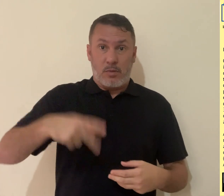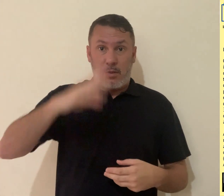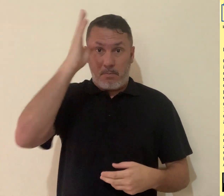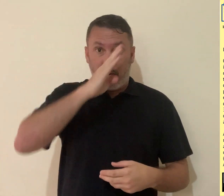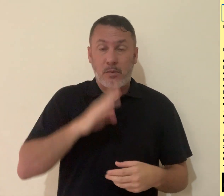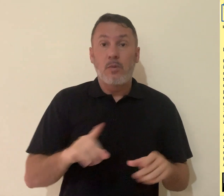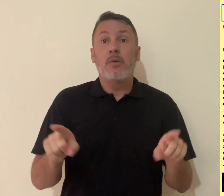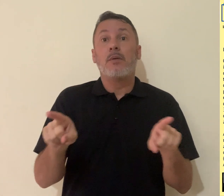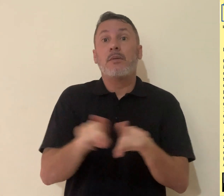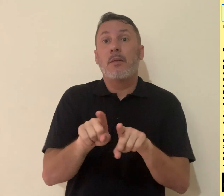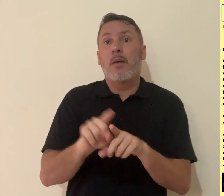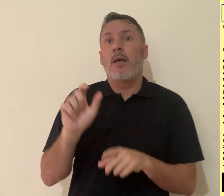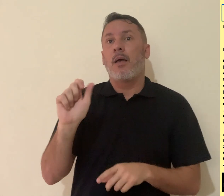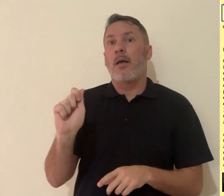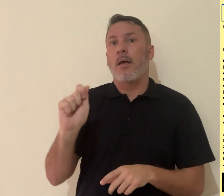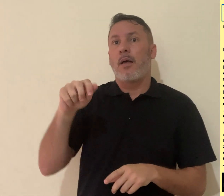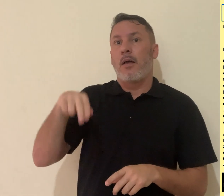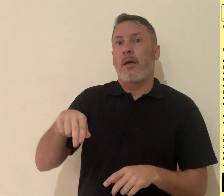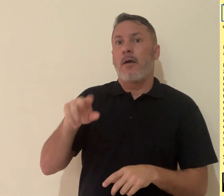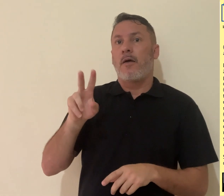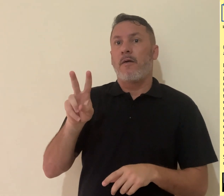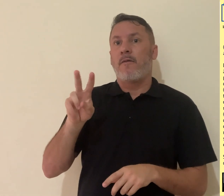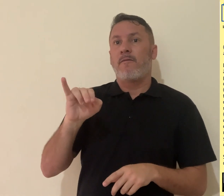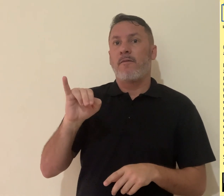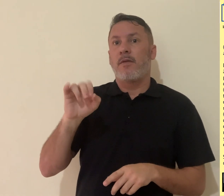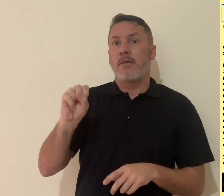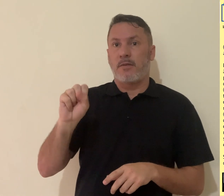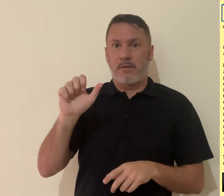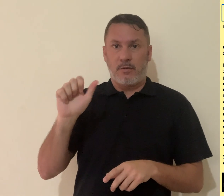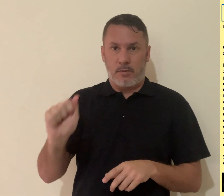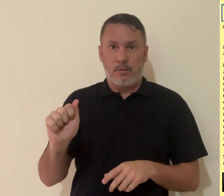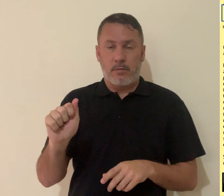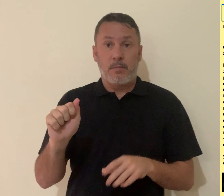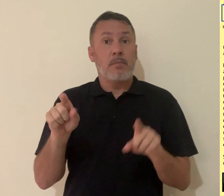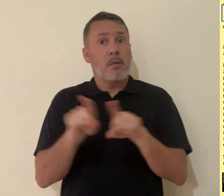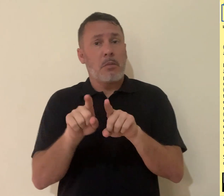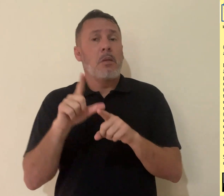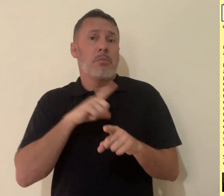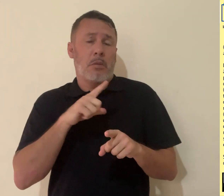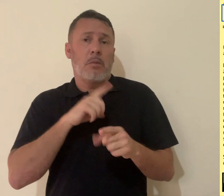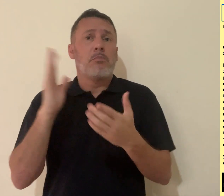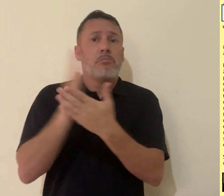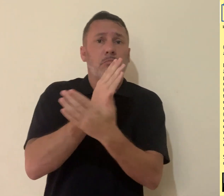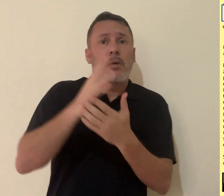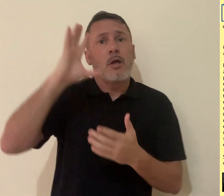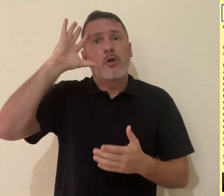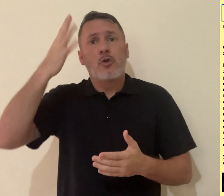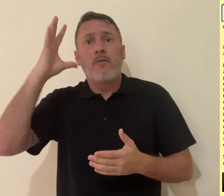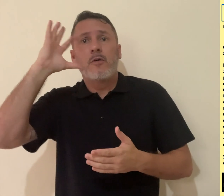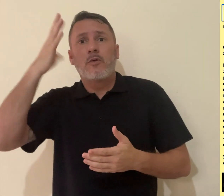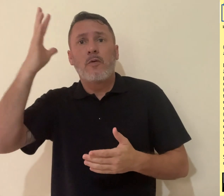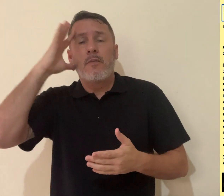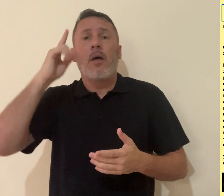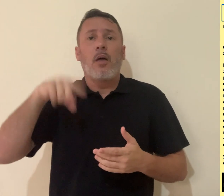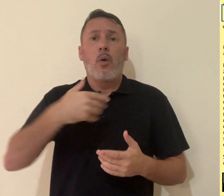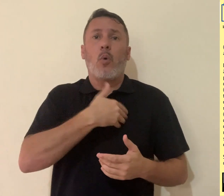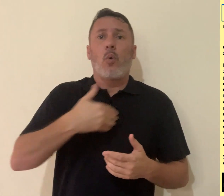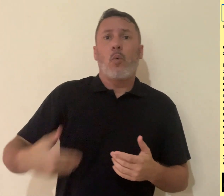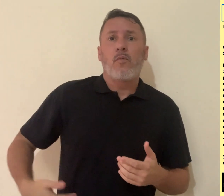e da o nacional de vigilância sanitária anvisa bem como das decisões administrativas adotadas